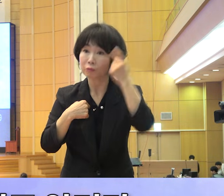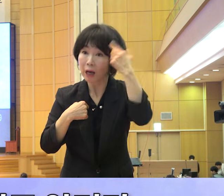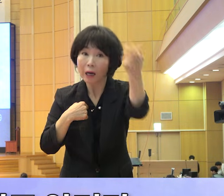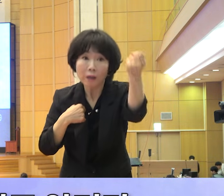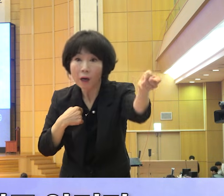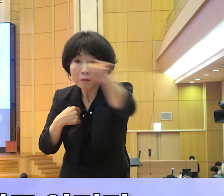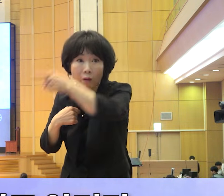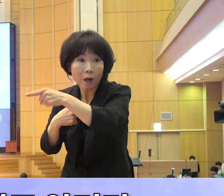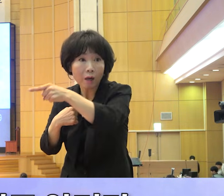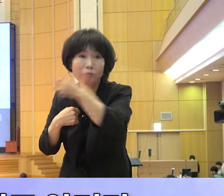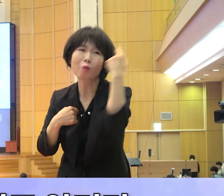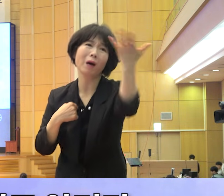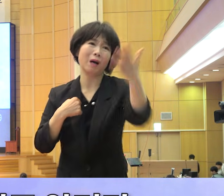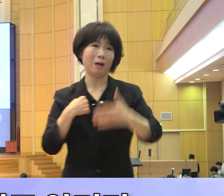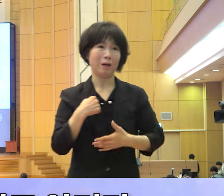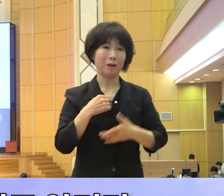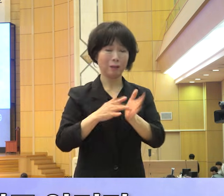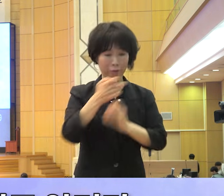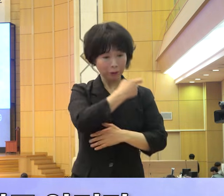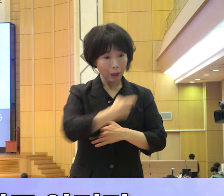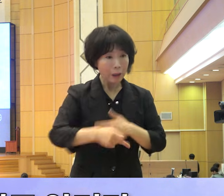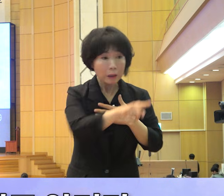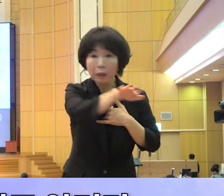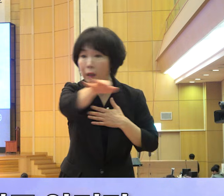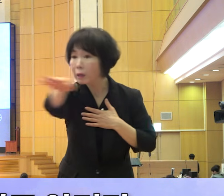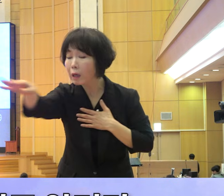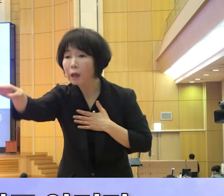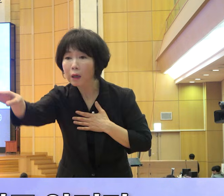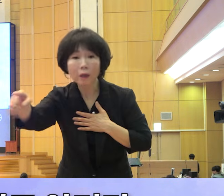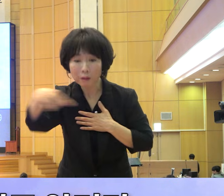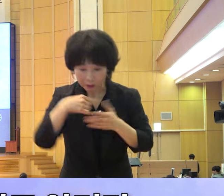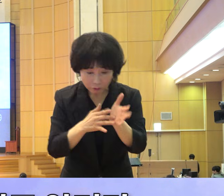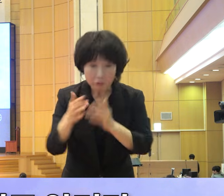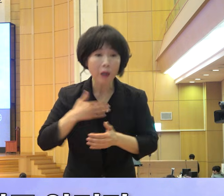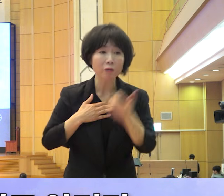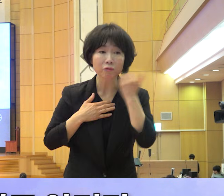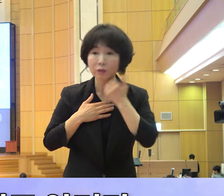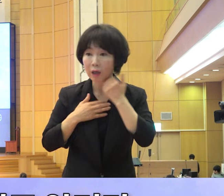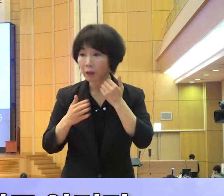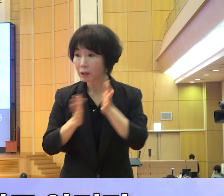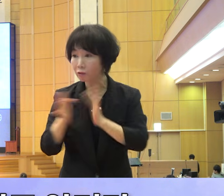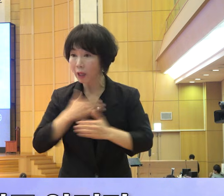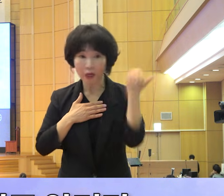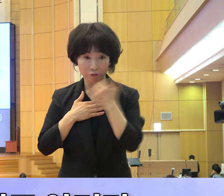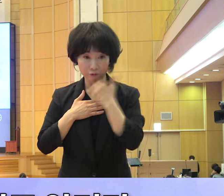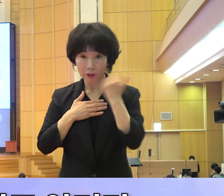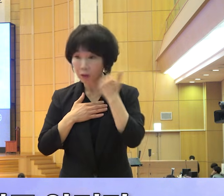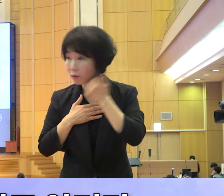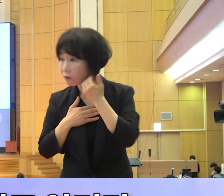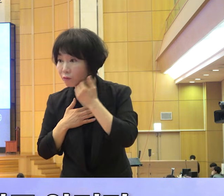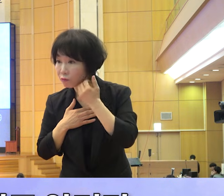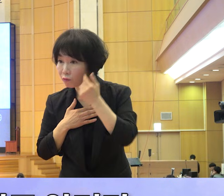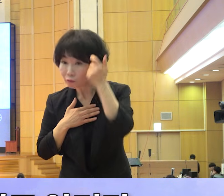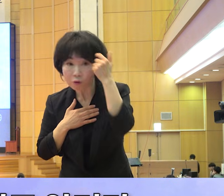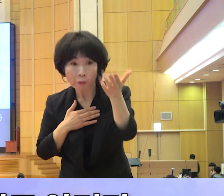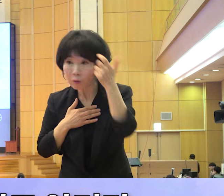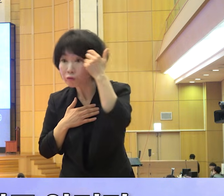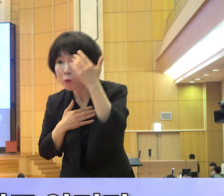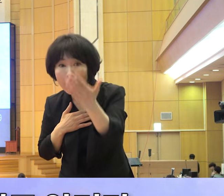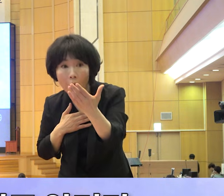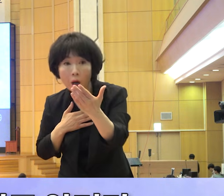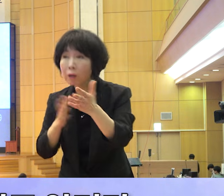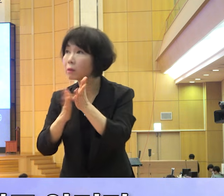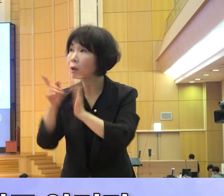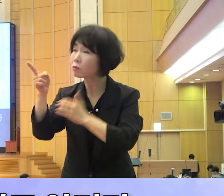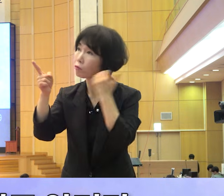심지어는 제자들에게까지 너희는 나를 누구라 하느냐. 그건 믿는다고 제자라고 큰소리 치지 말고 예수님이 누구라는 걸 확실히 알고